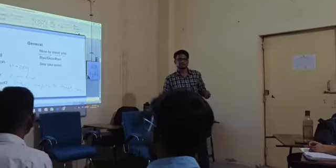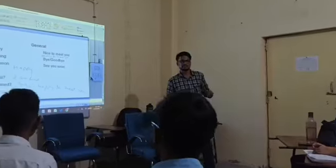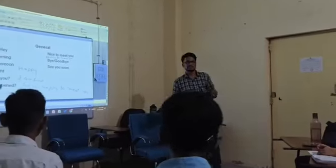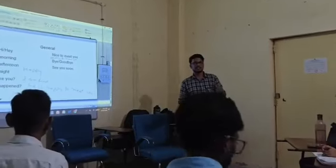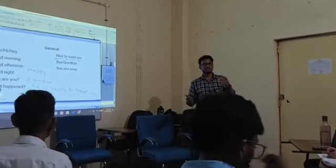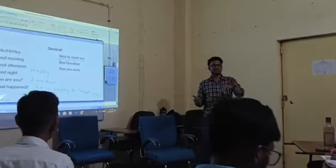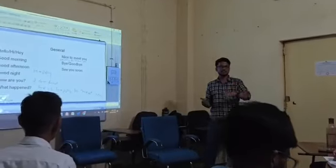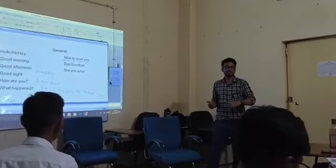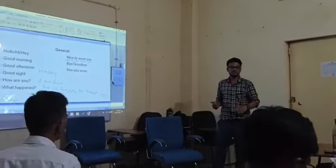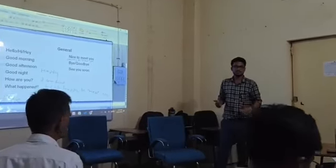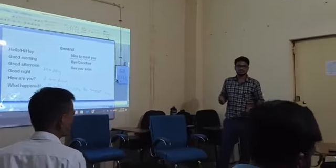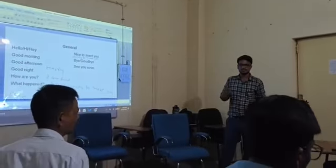नेक्स्ट।